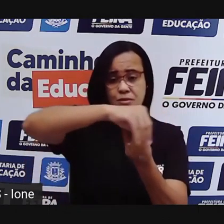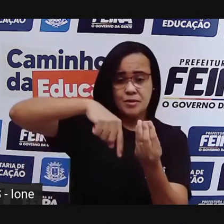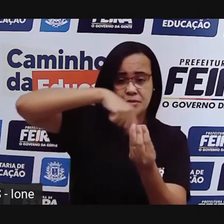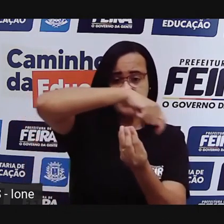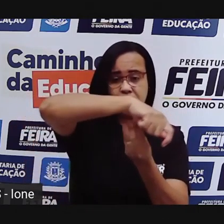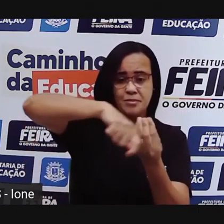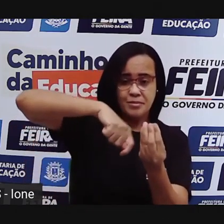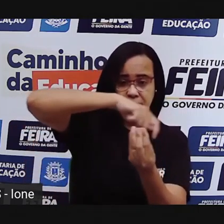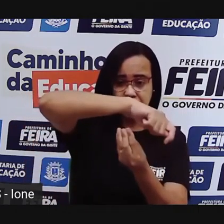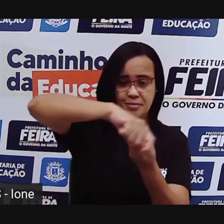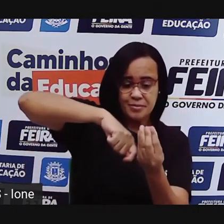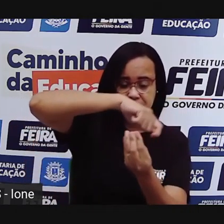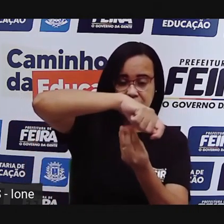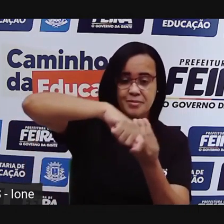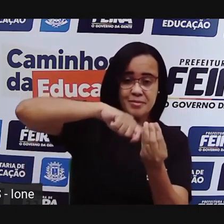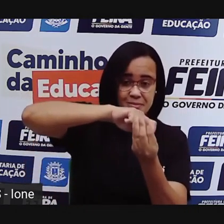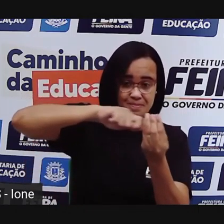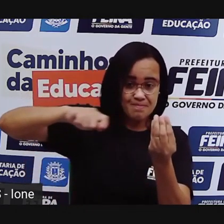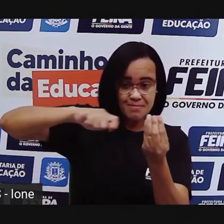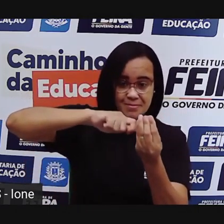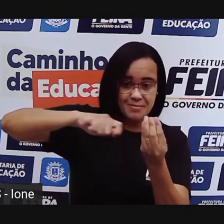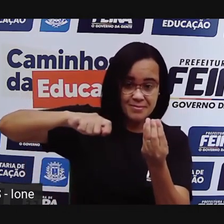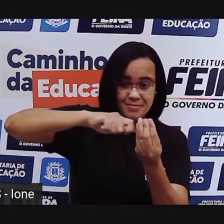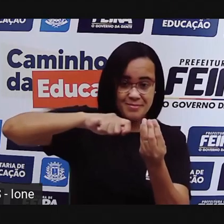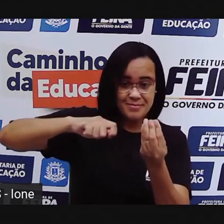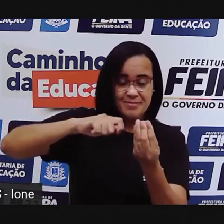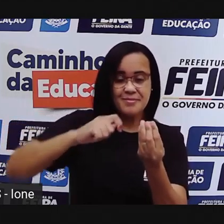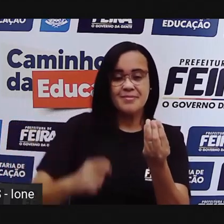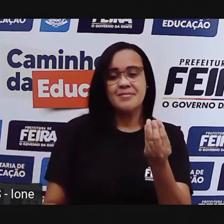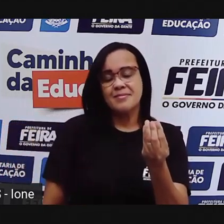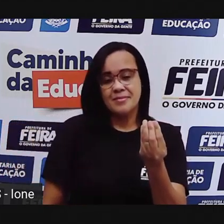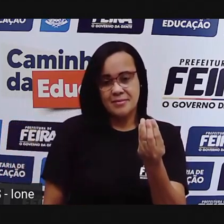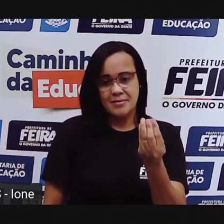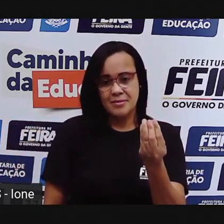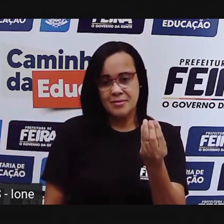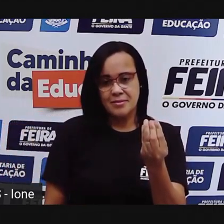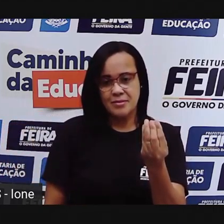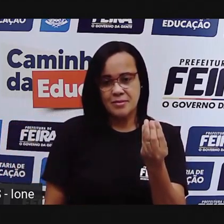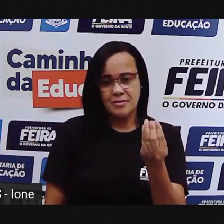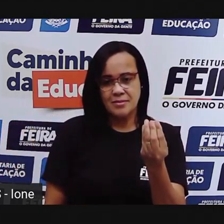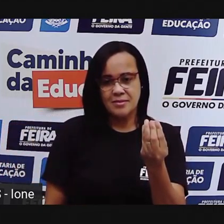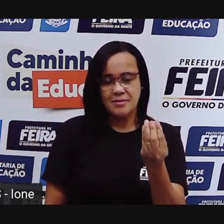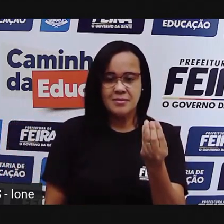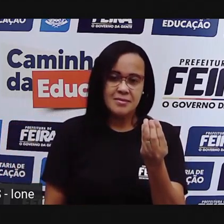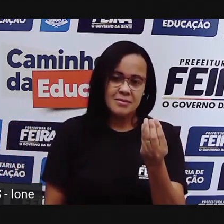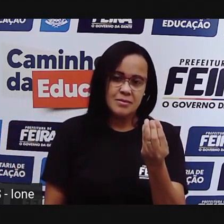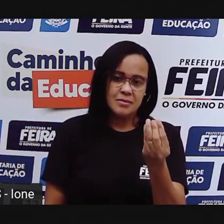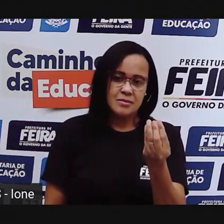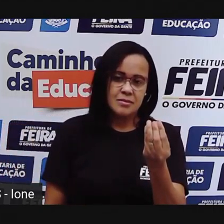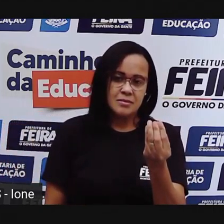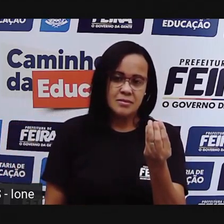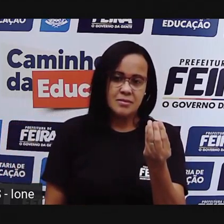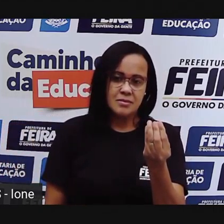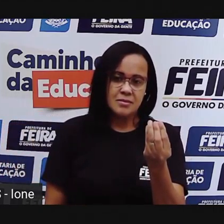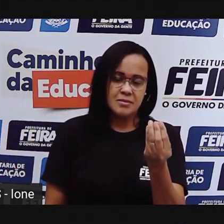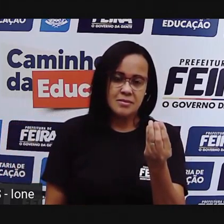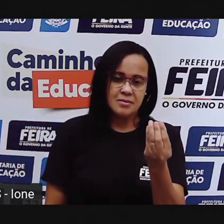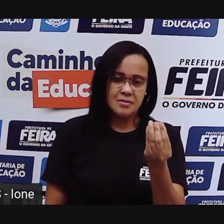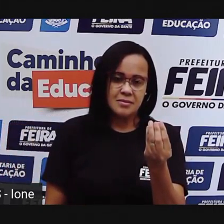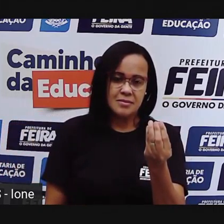com o cordão. Então, vou recortar aqui já o cordão, porque eu já